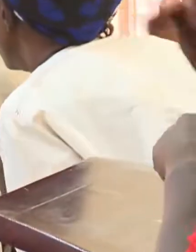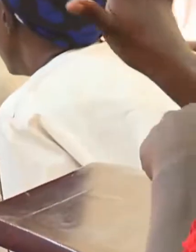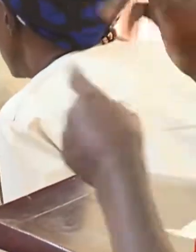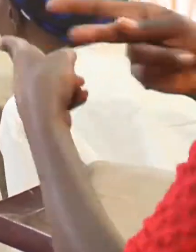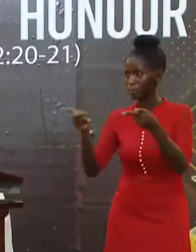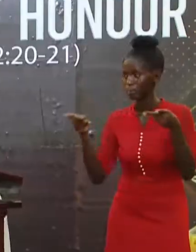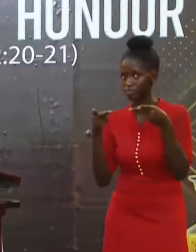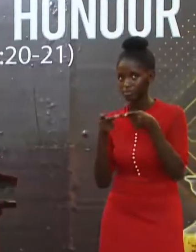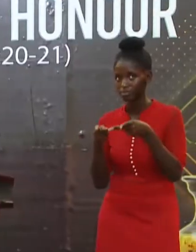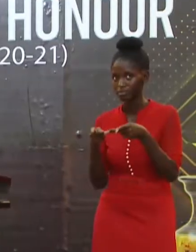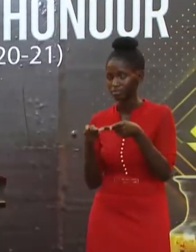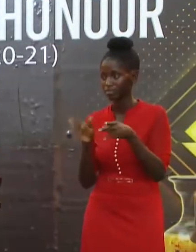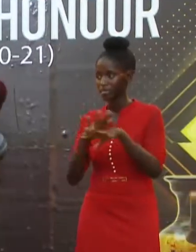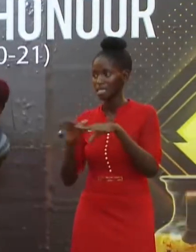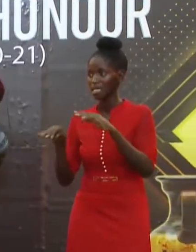tokuumye kifo kyo